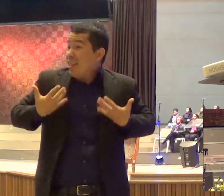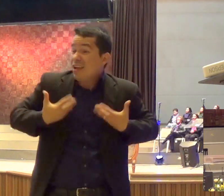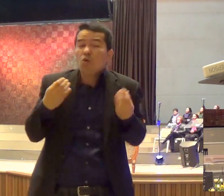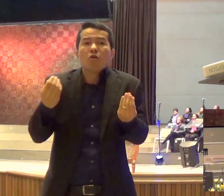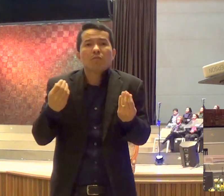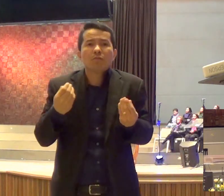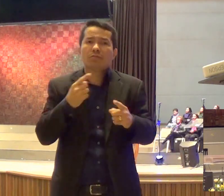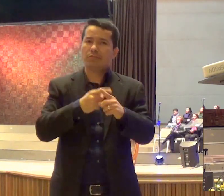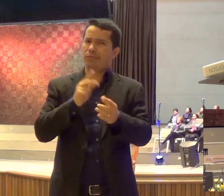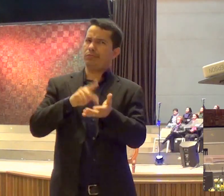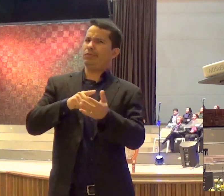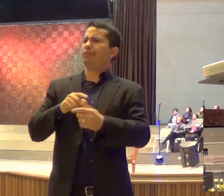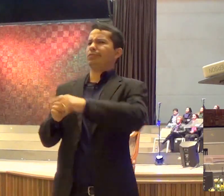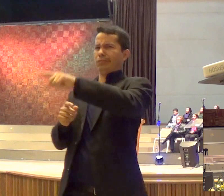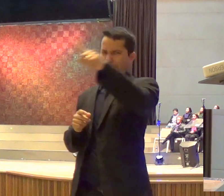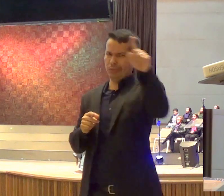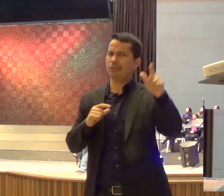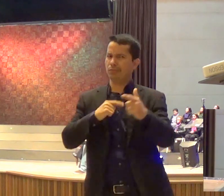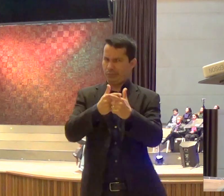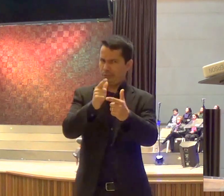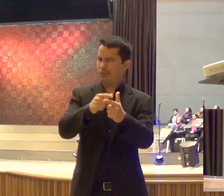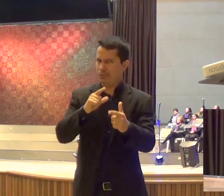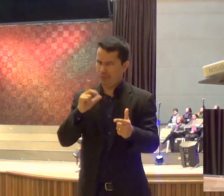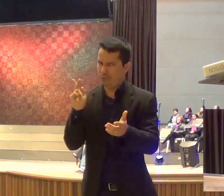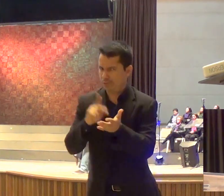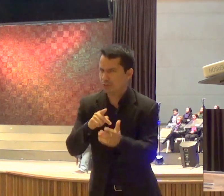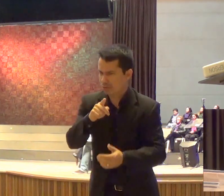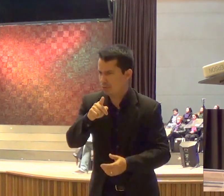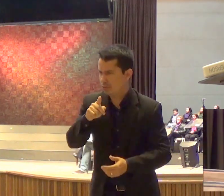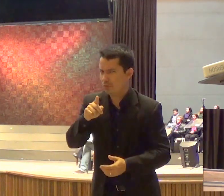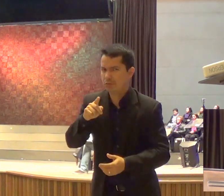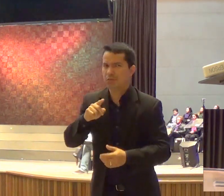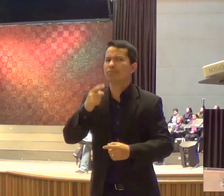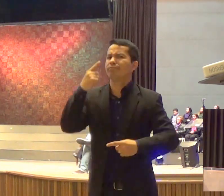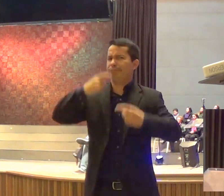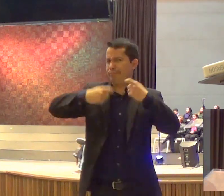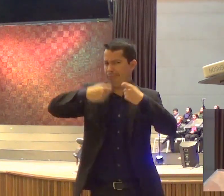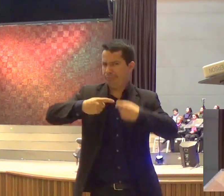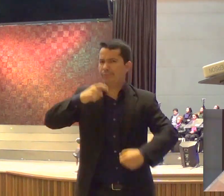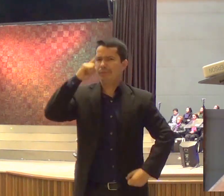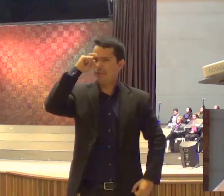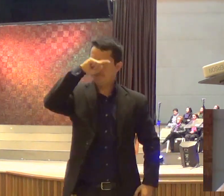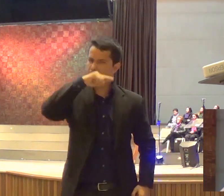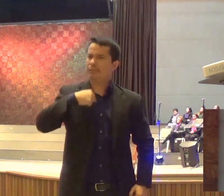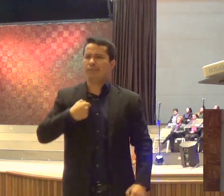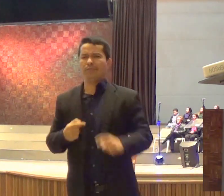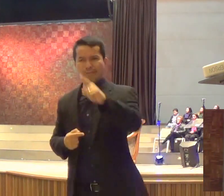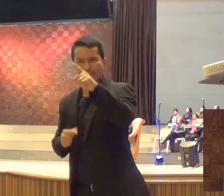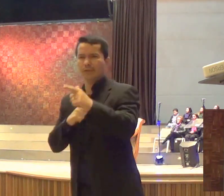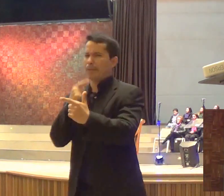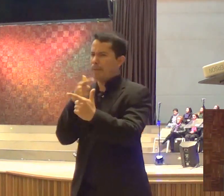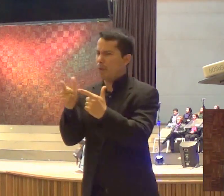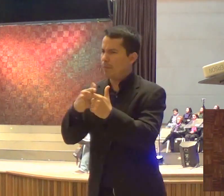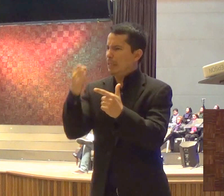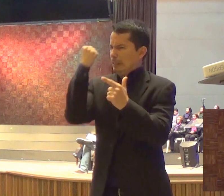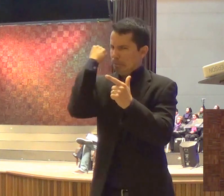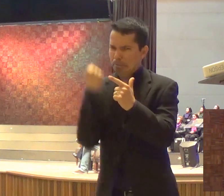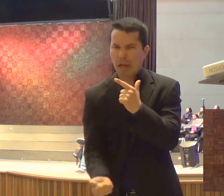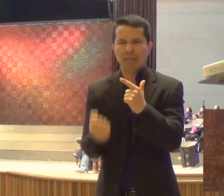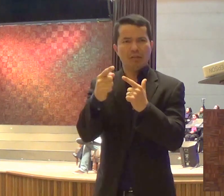existe algo que é comum a todos nós que aqui estamos todos nós enfrentamos lutas Todos nós temos problemas